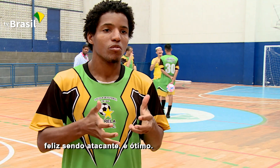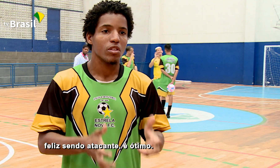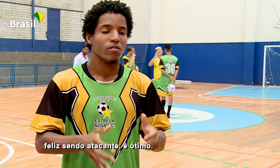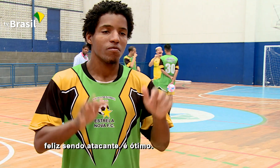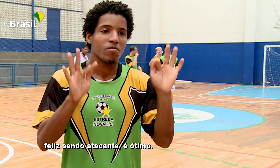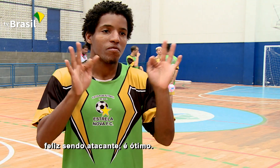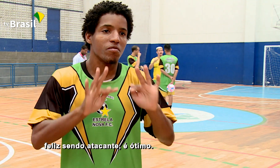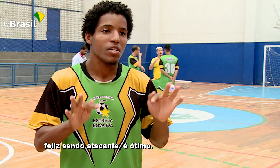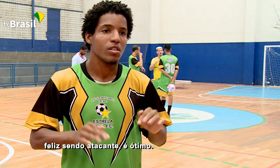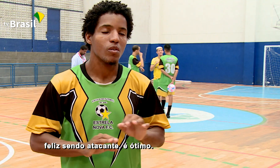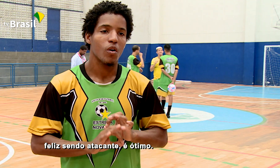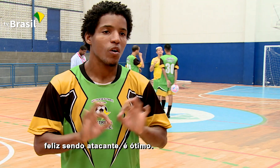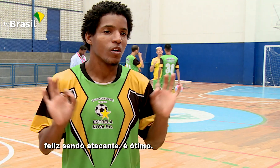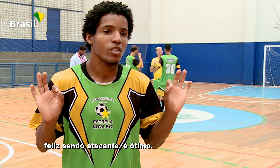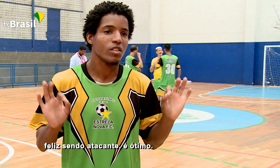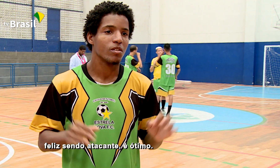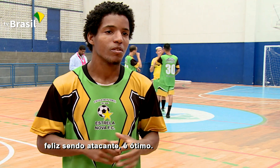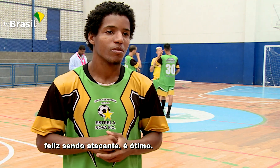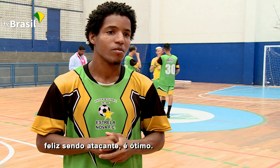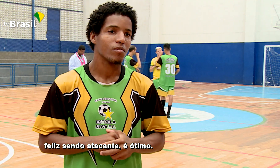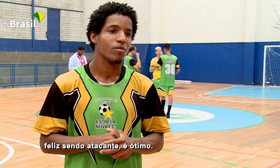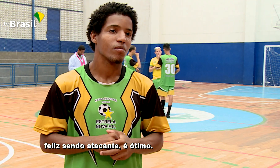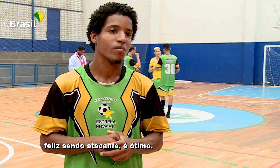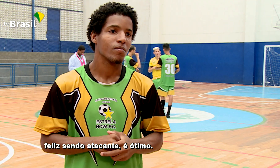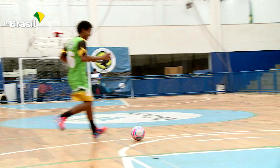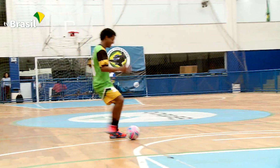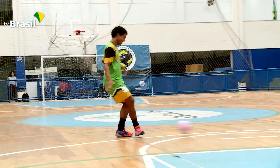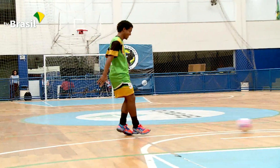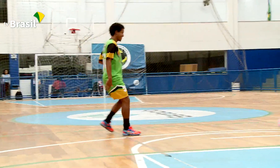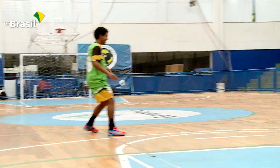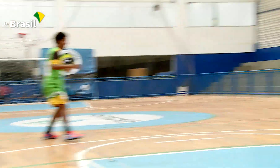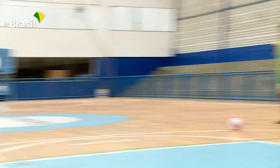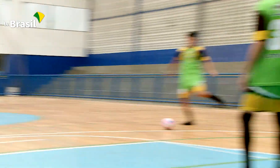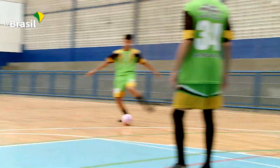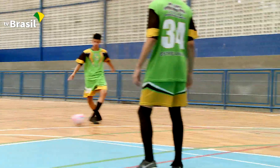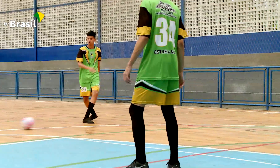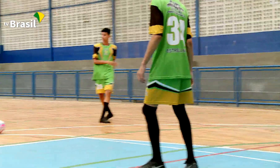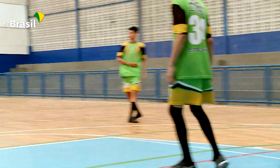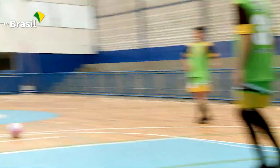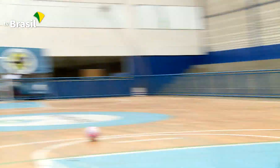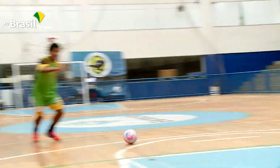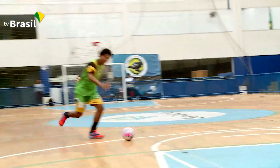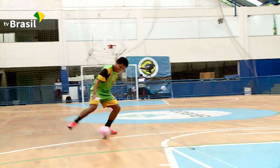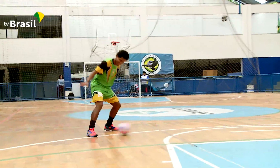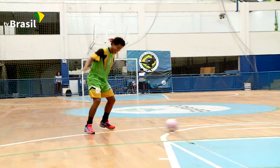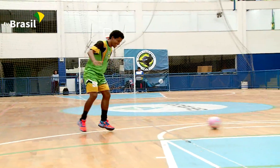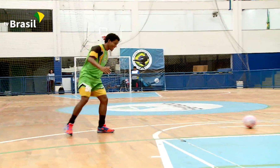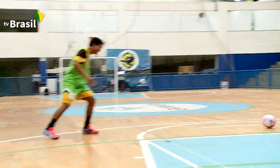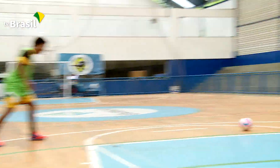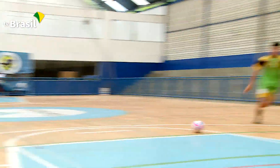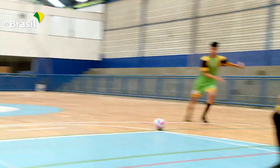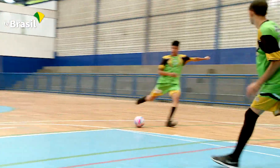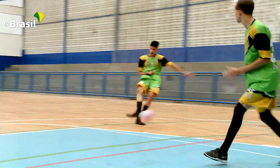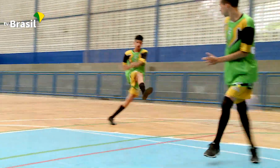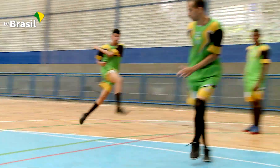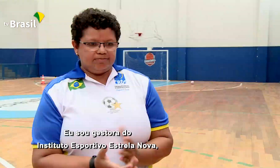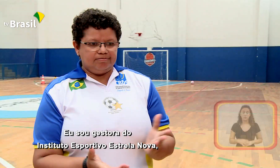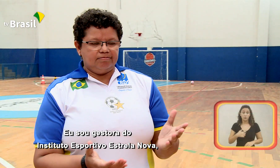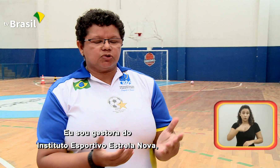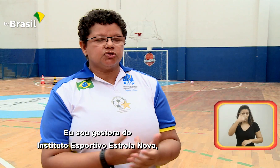feliz sendo atacante, é ótimo. Vitor recebe a bola de um jogador e a devolve. O jogador chuta. Sou